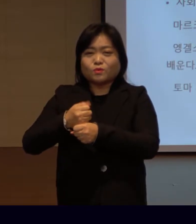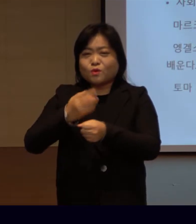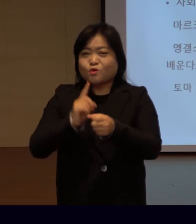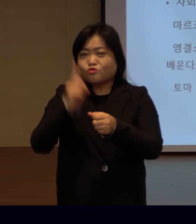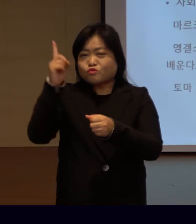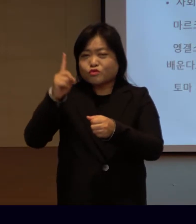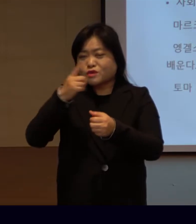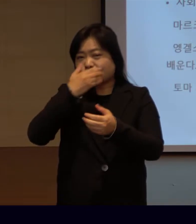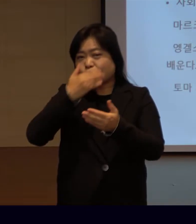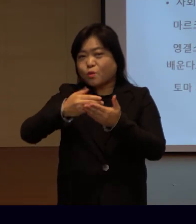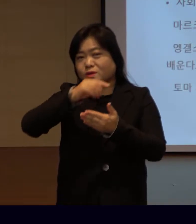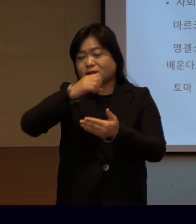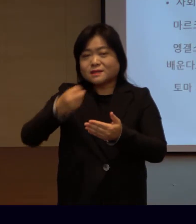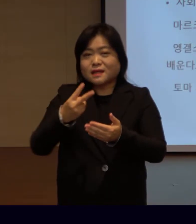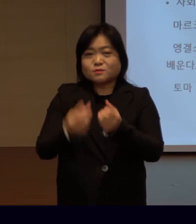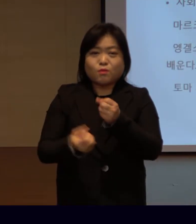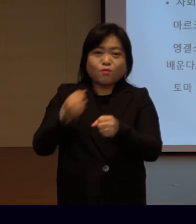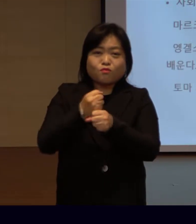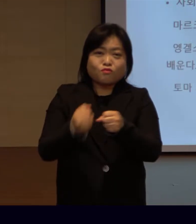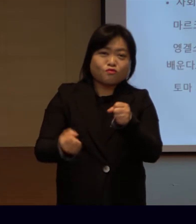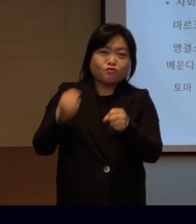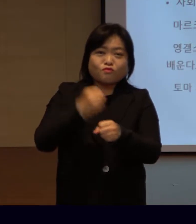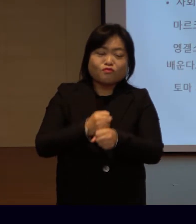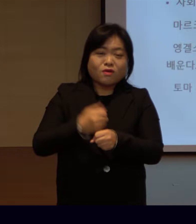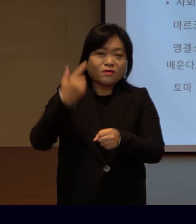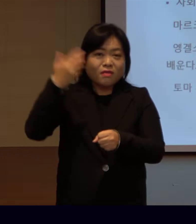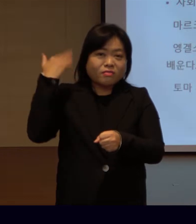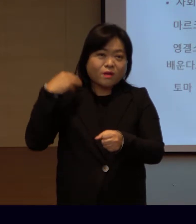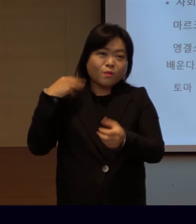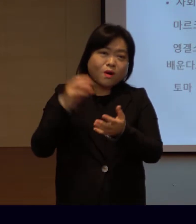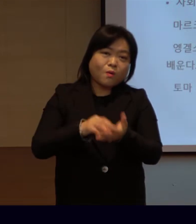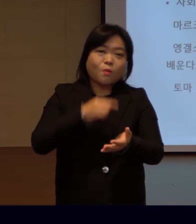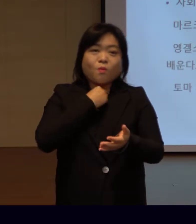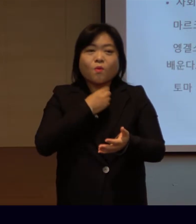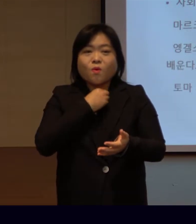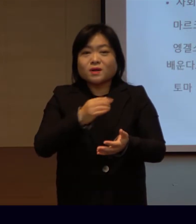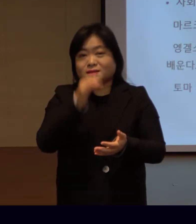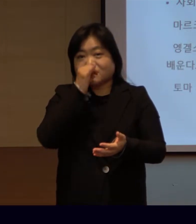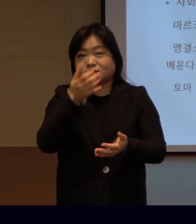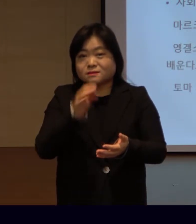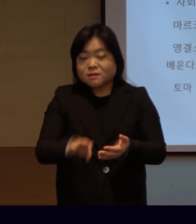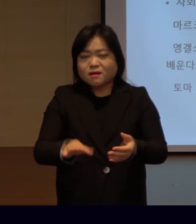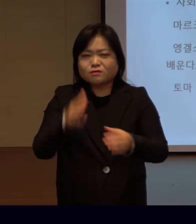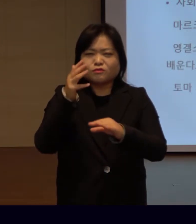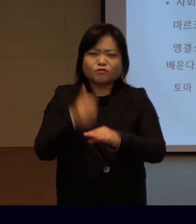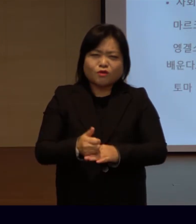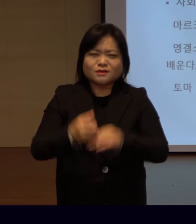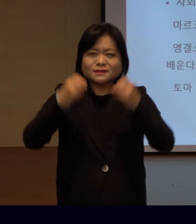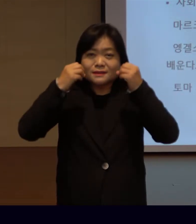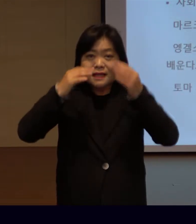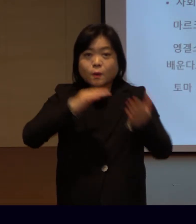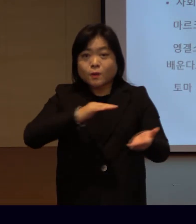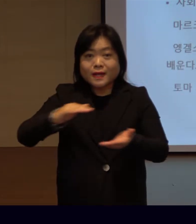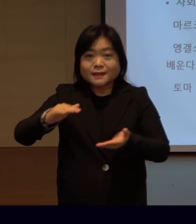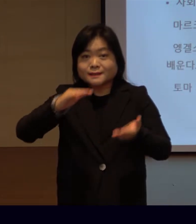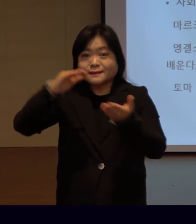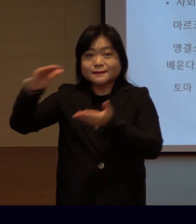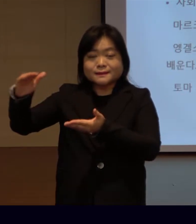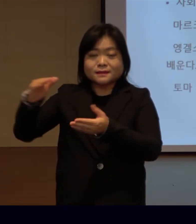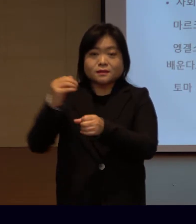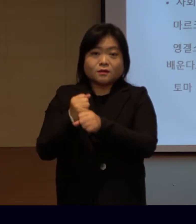옛날로 돌아가고자 하는 그런 움직임이 있었지만, 그래도 전반적으로 새로운 계층이